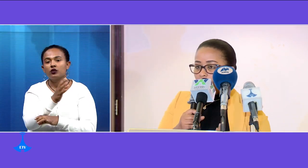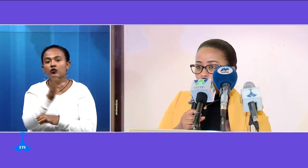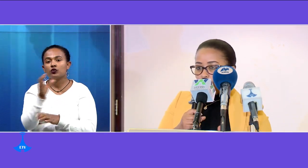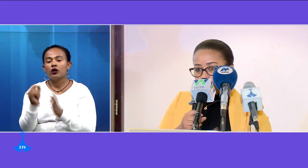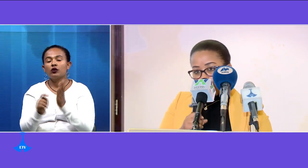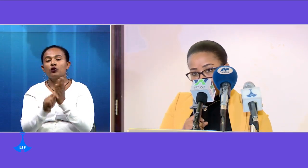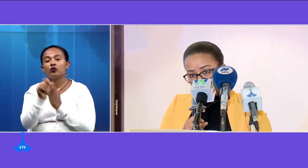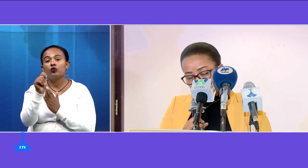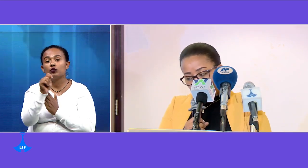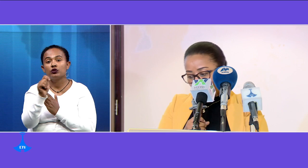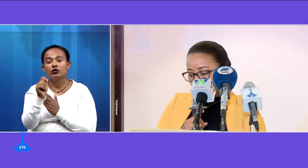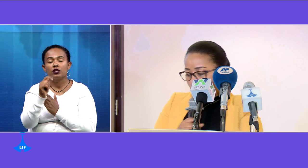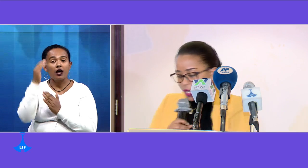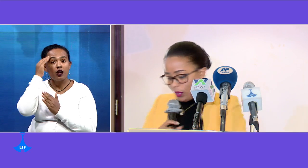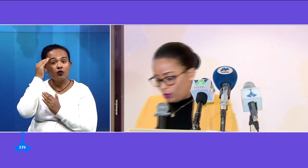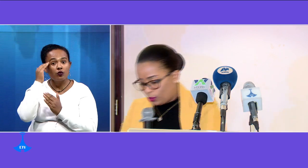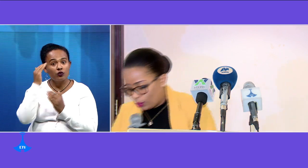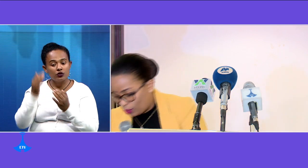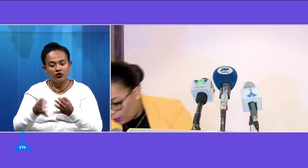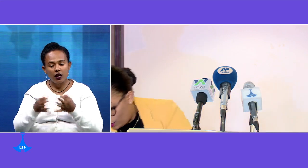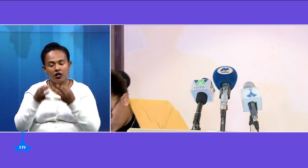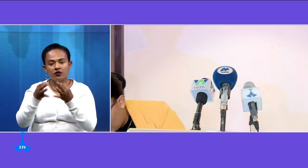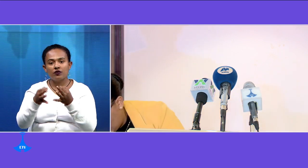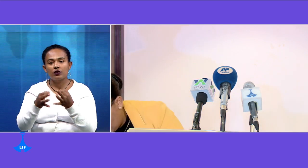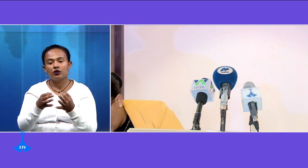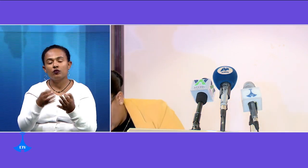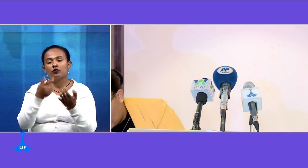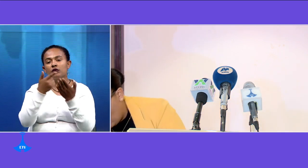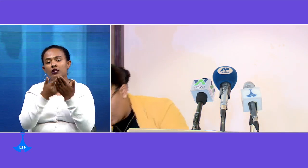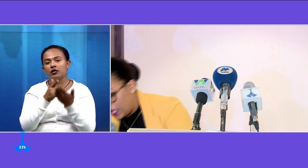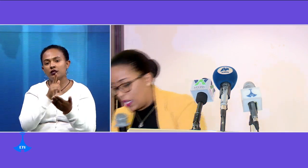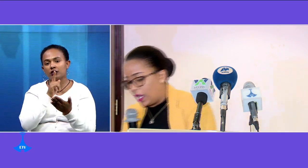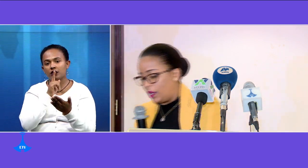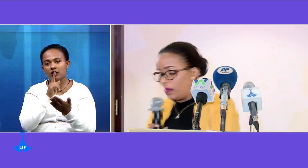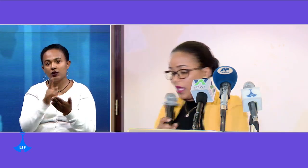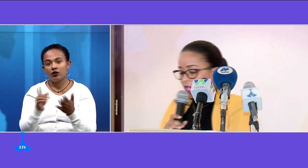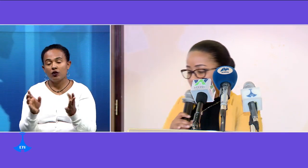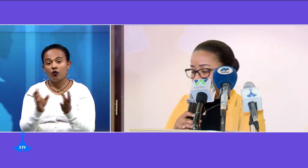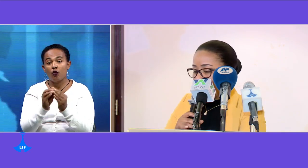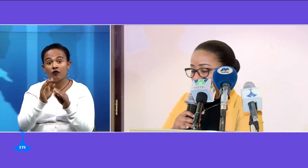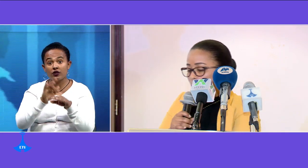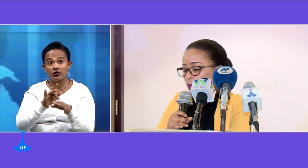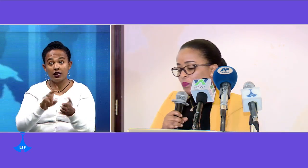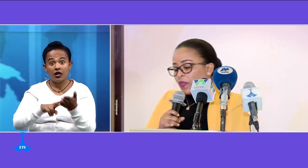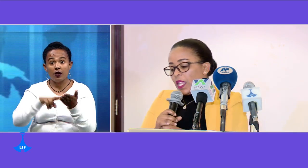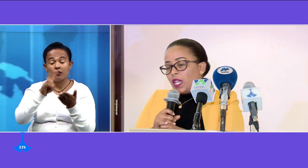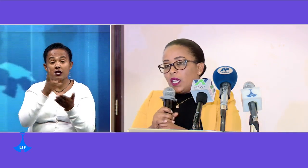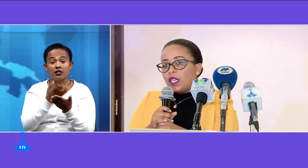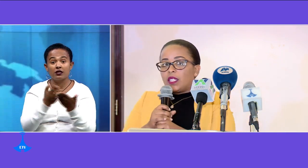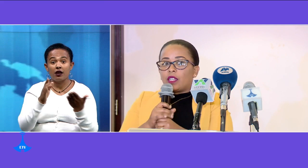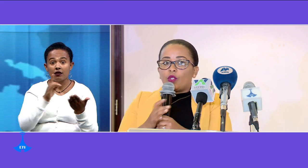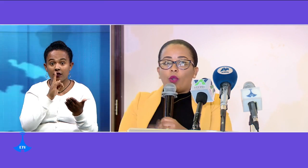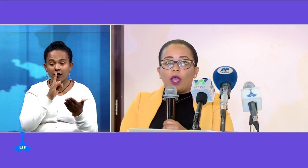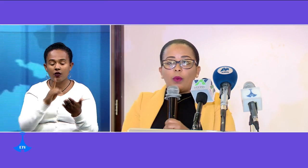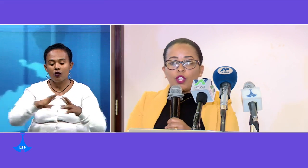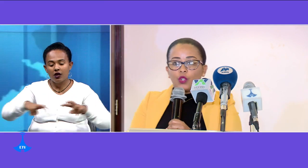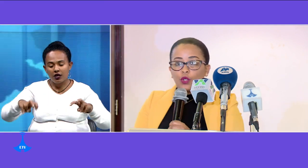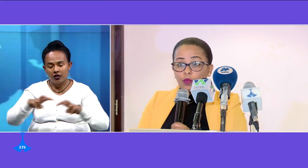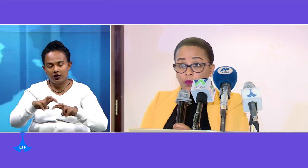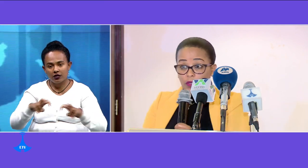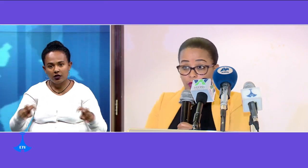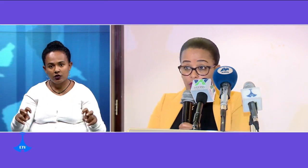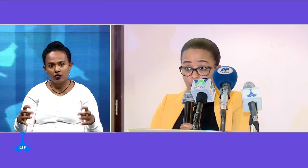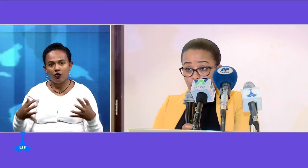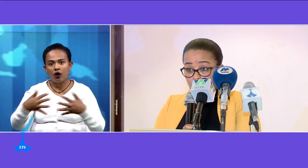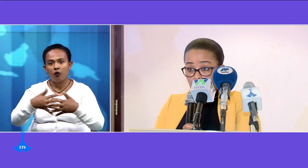ቴክኖሎጂ እና ኖሌጅ ትራንስፈር ደግሞ ሌላው ትልቁ እዚህ ኮንፈረንስ ላይ የሚገኝ ነገር ነው ሪሰርች